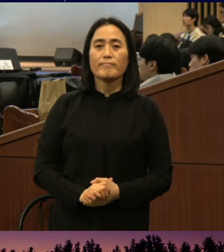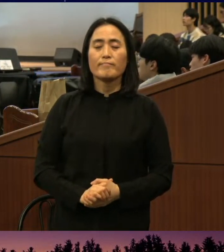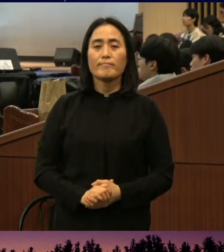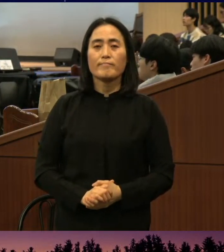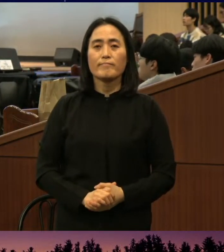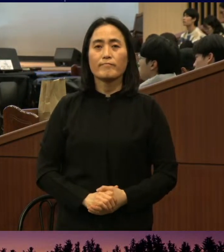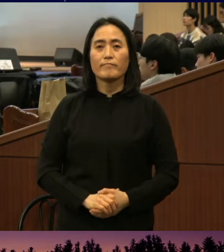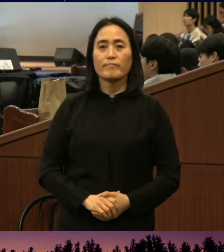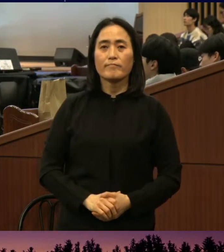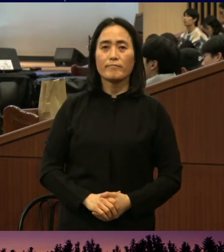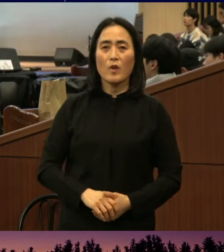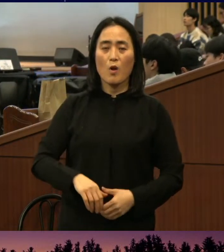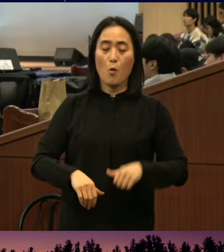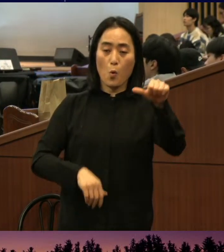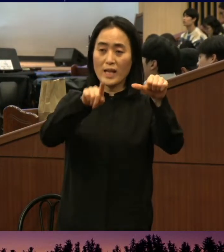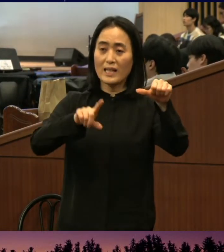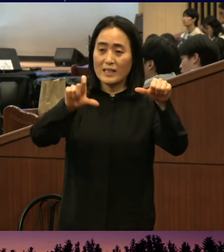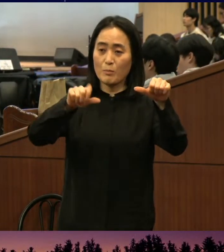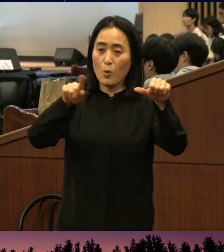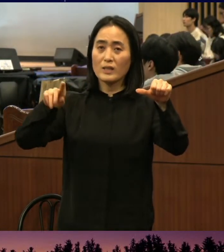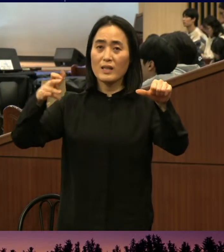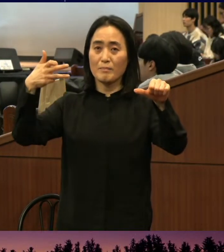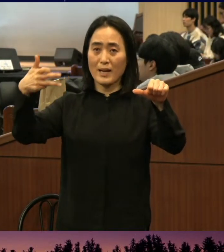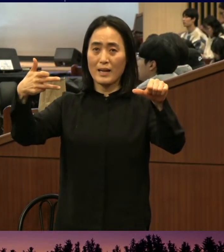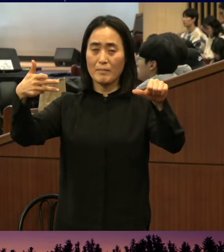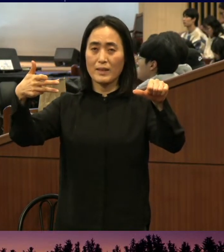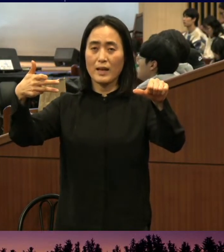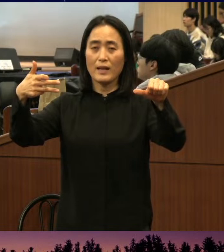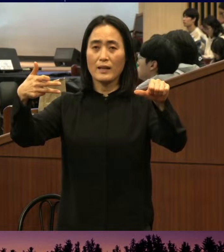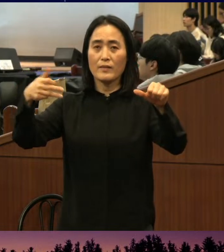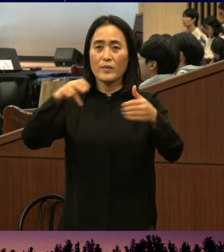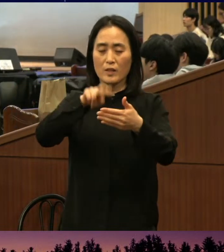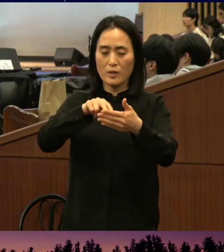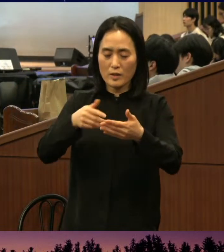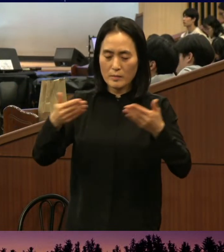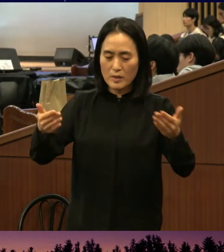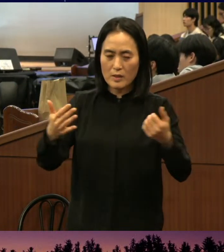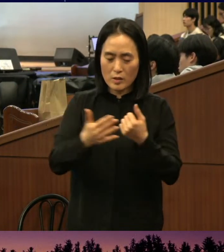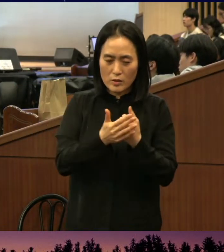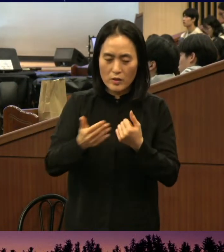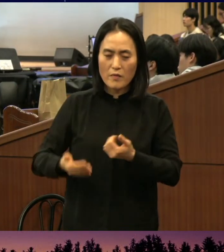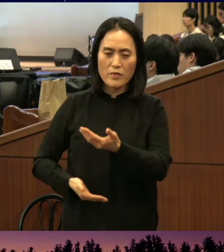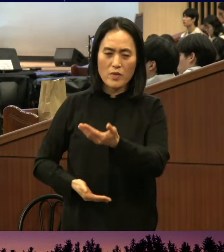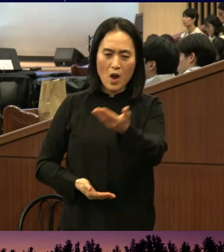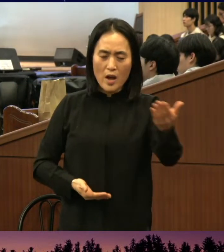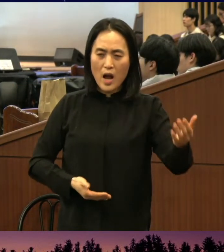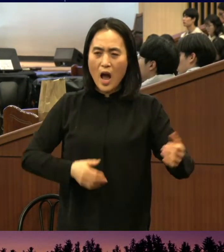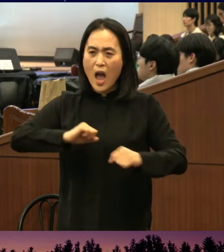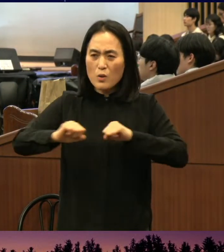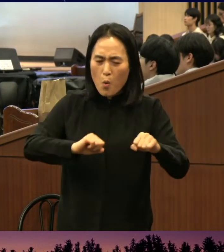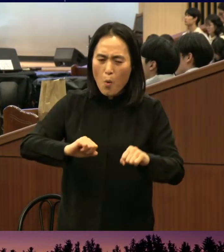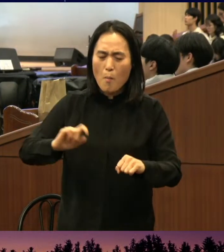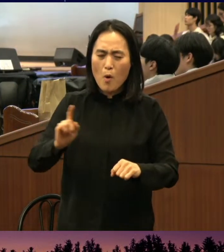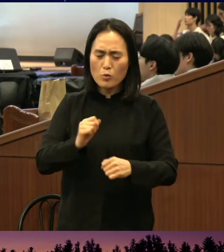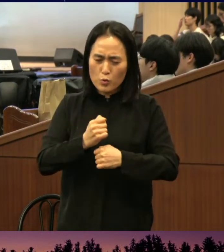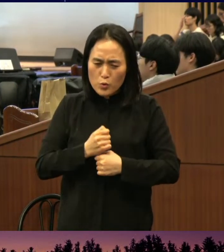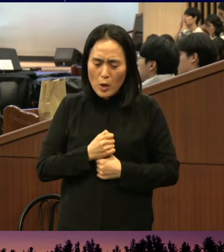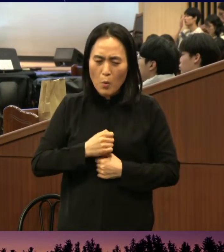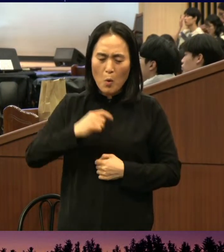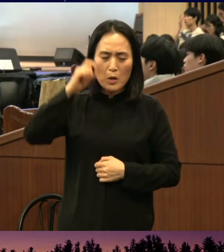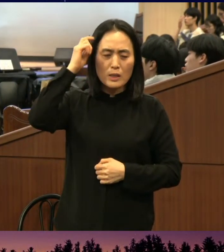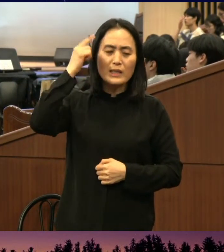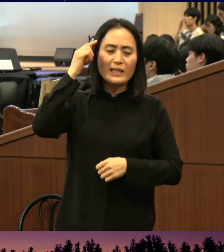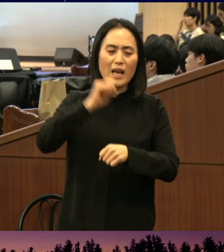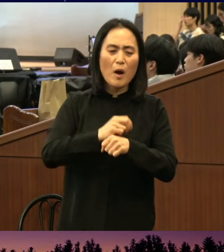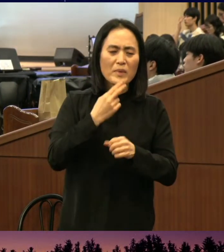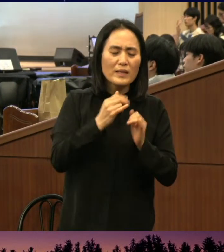5장 15절로 18절입니다. 15절부터 읽겠습니다. 그런즉 너희가 어떻게 행할지를 자세히 주의하여 지혜 없는 자같이 하지